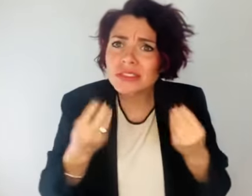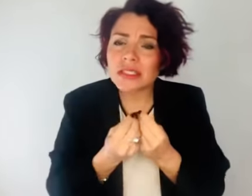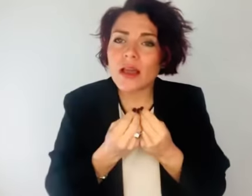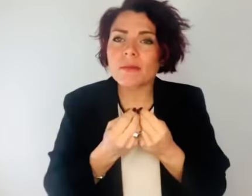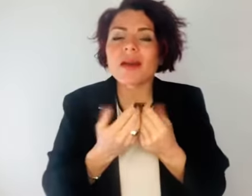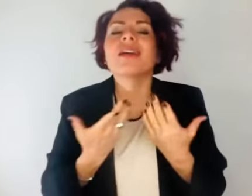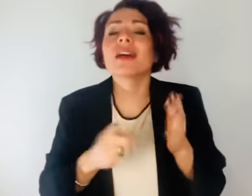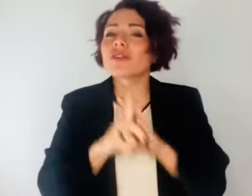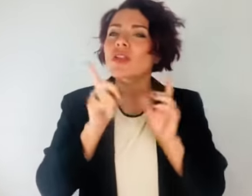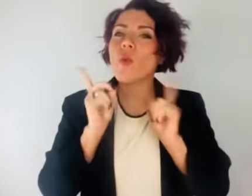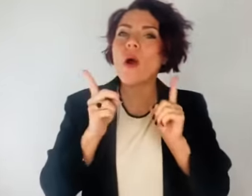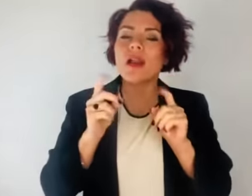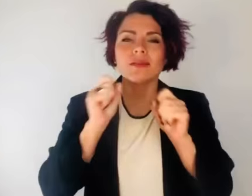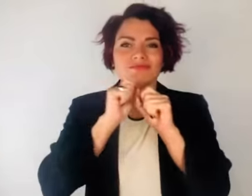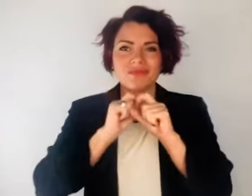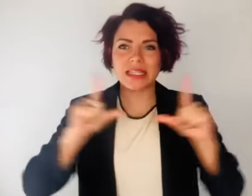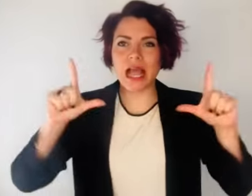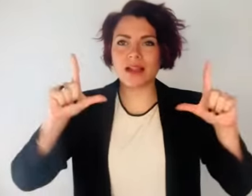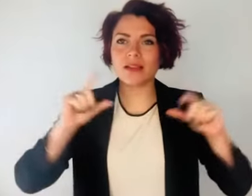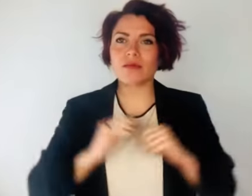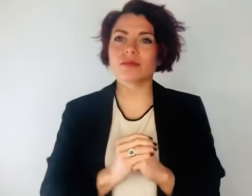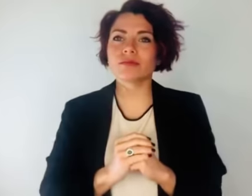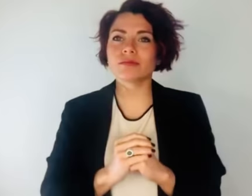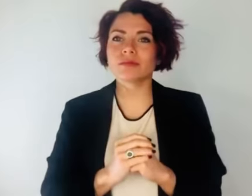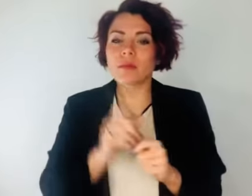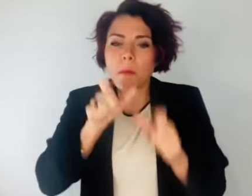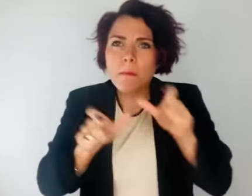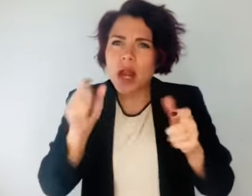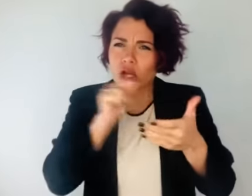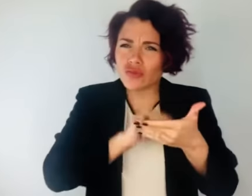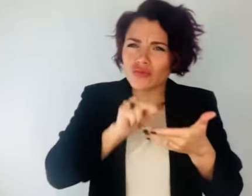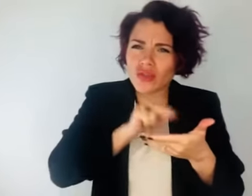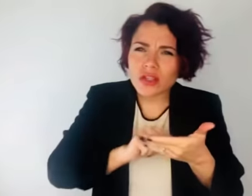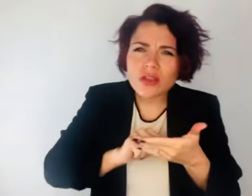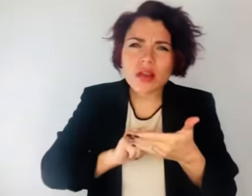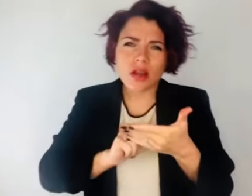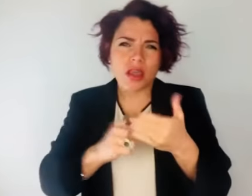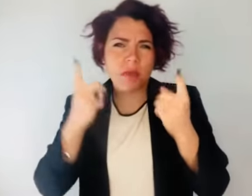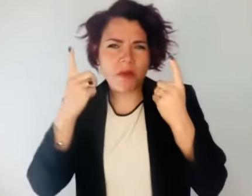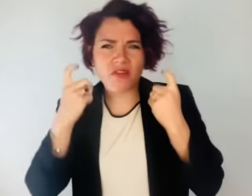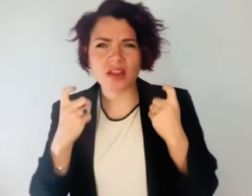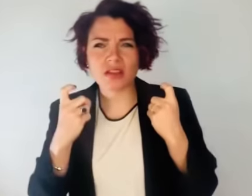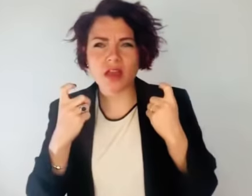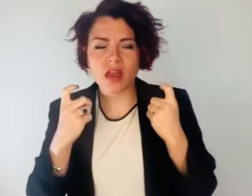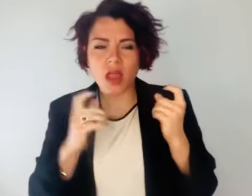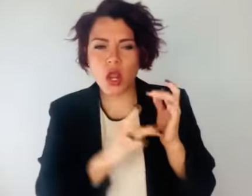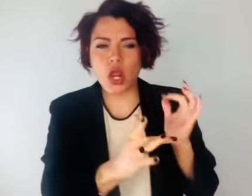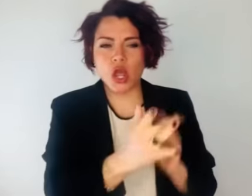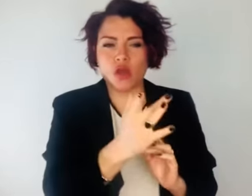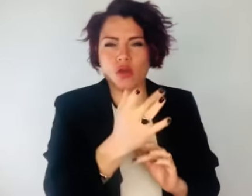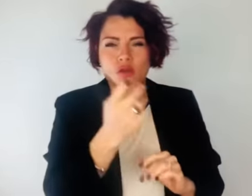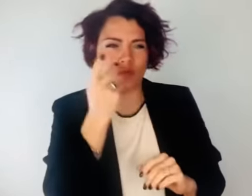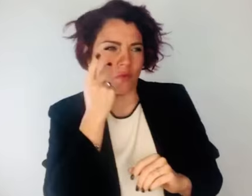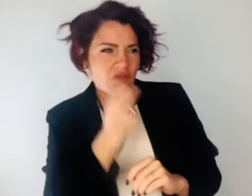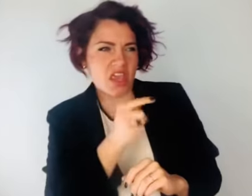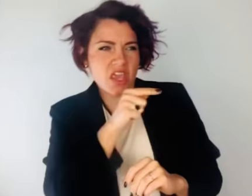è infatti succede lo scandalo allora gli scribi e farisei vedendo che mangiava con i peccatori